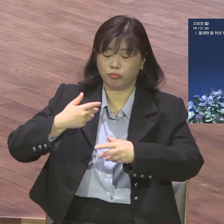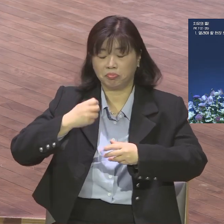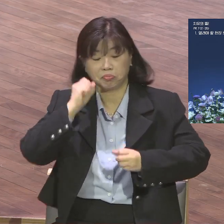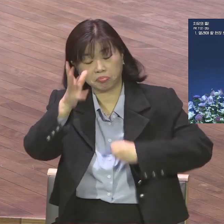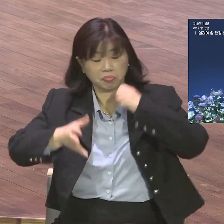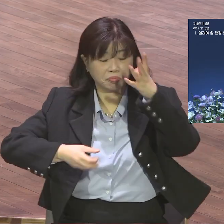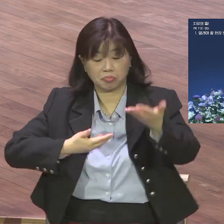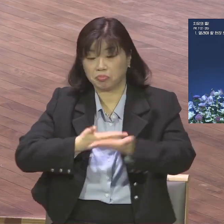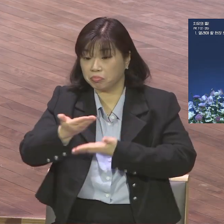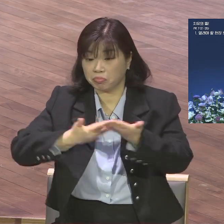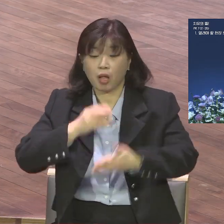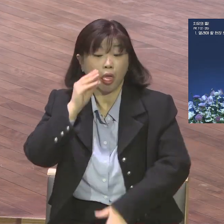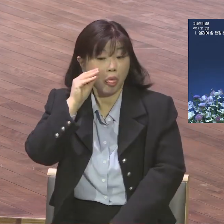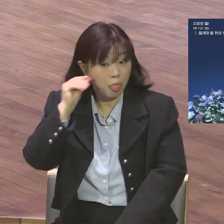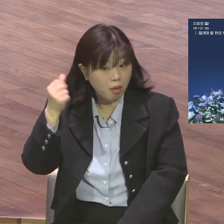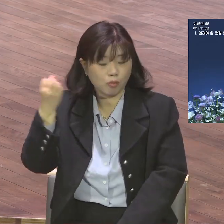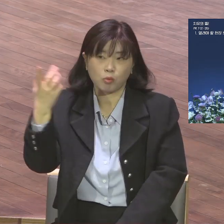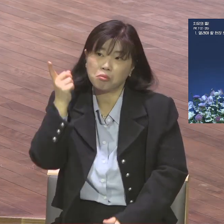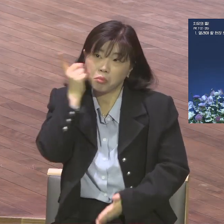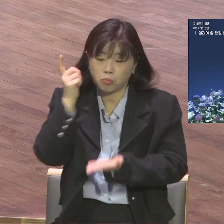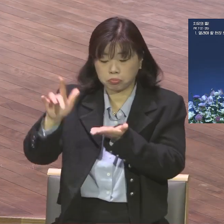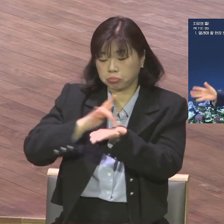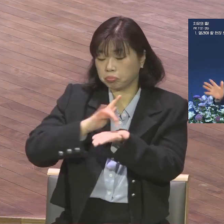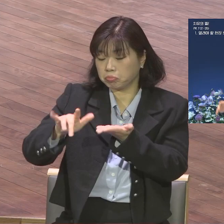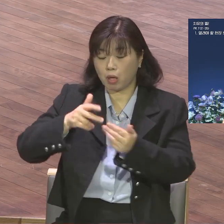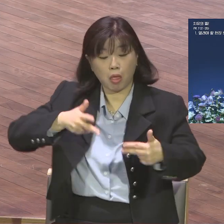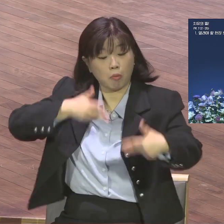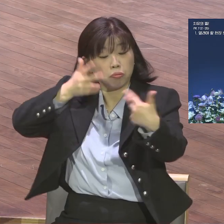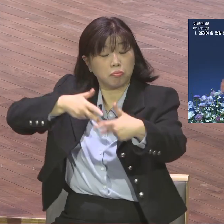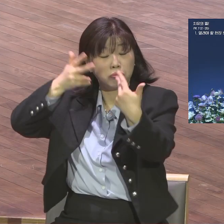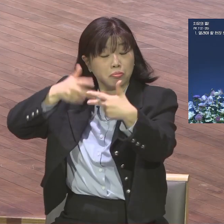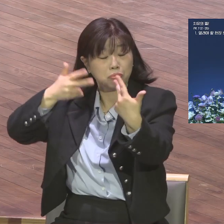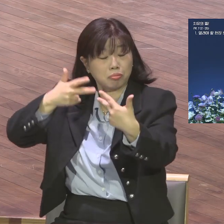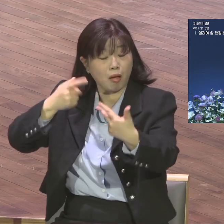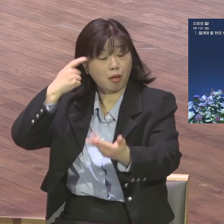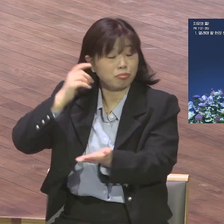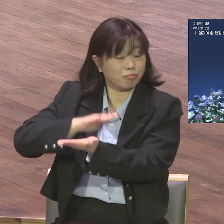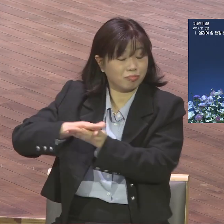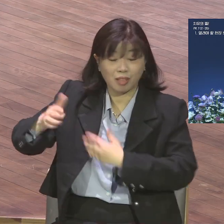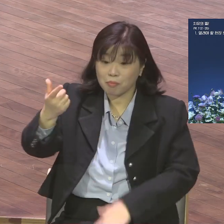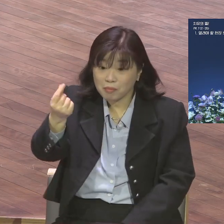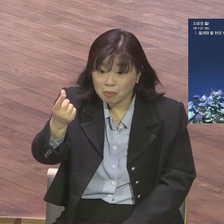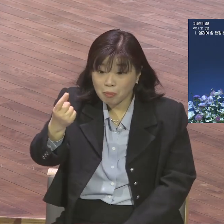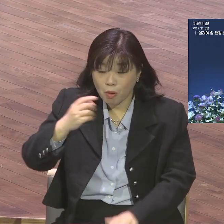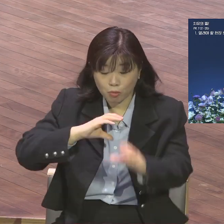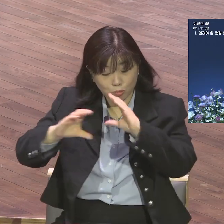그렇게 소통할 수 있는 이런 소통과는 아주 거리가 먼 수화도 없어